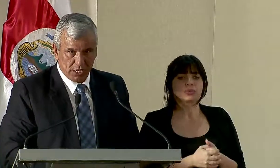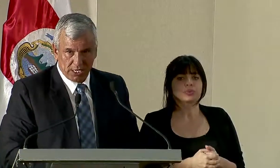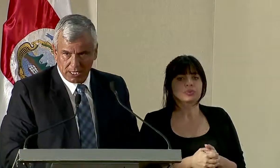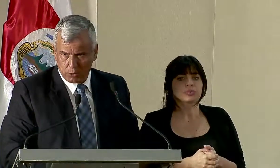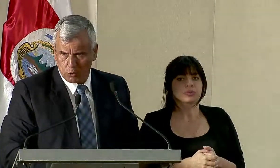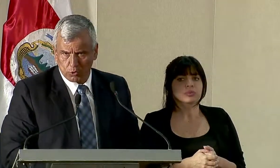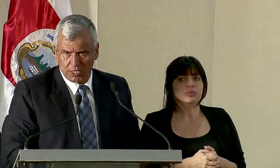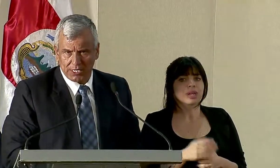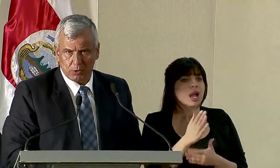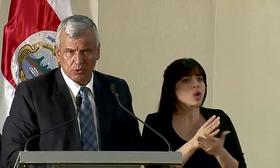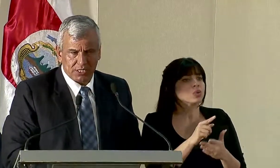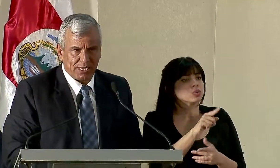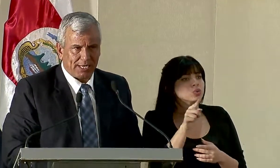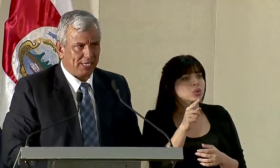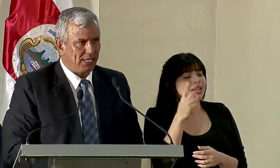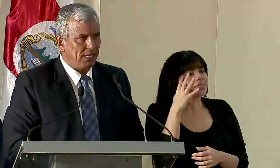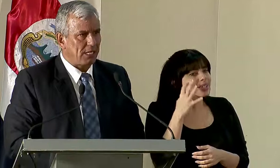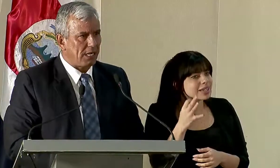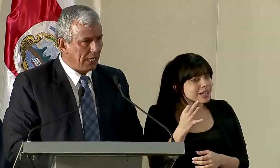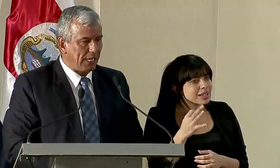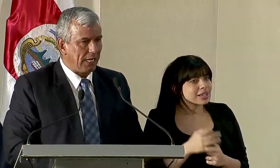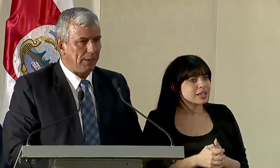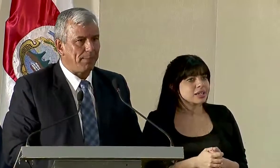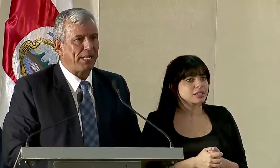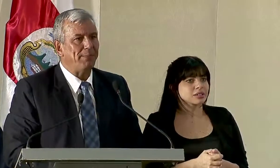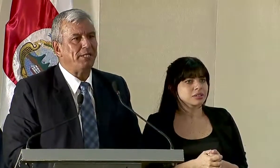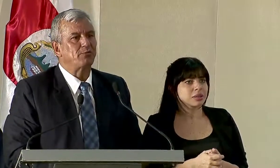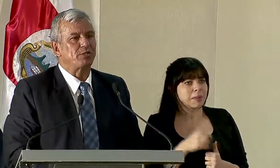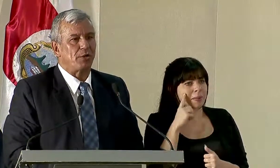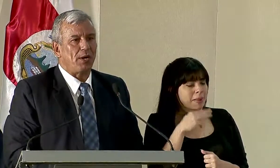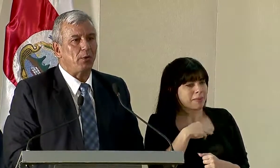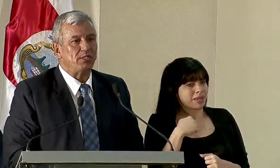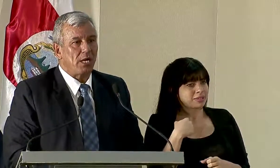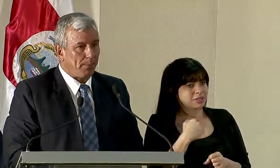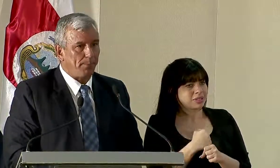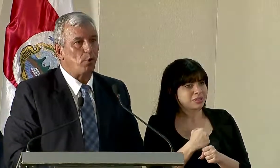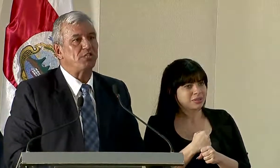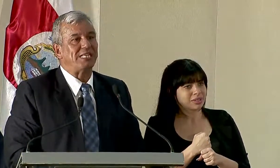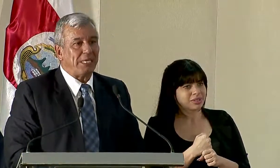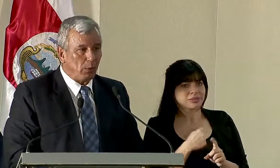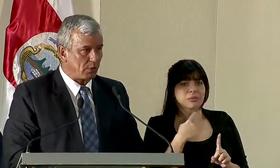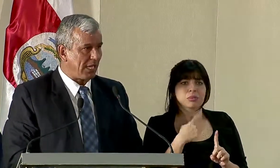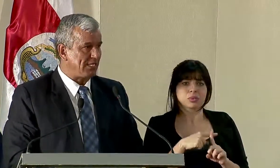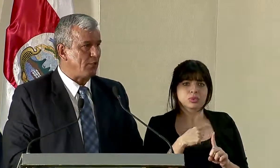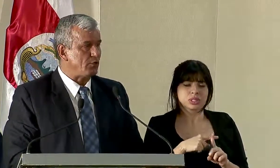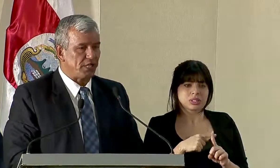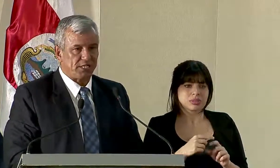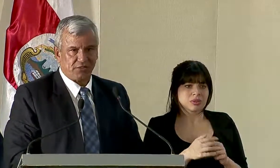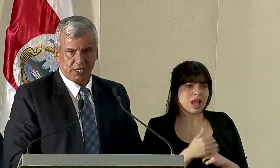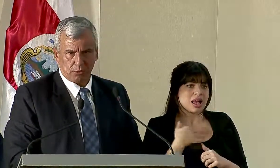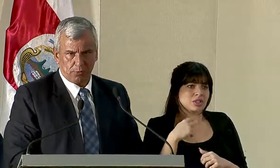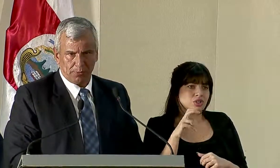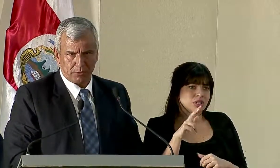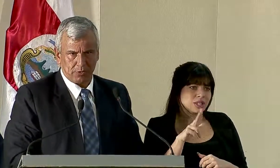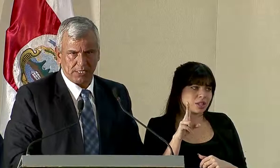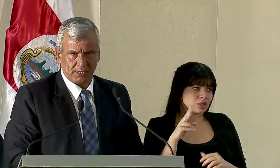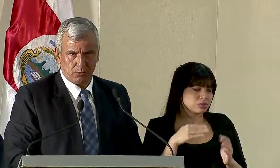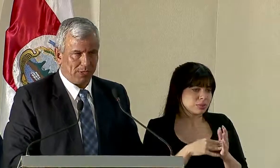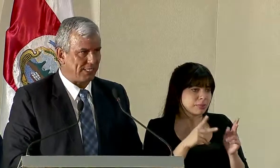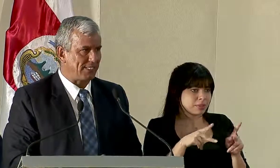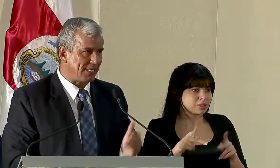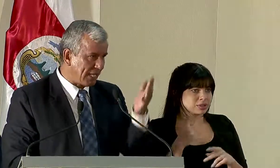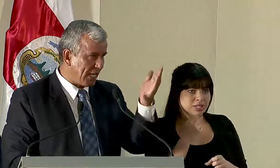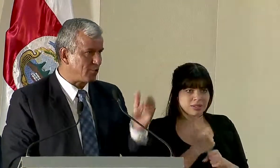evitemos que alguno de ustedes considere que para el ministro de Trabajo es positivo que hayan 232 mil